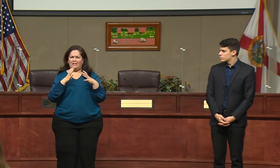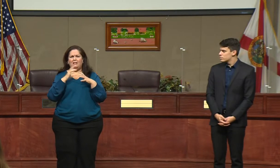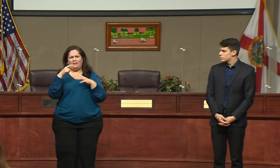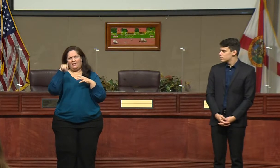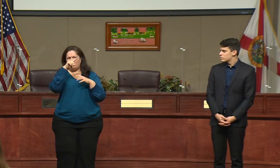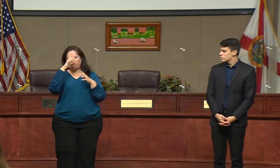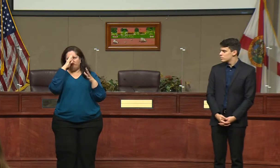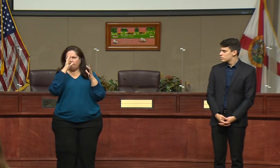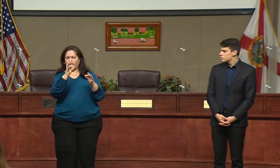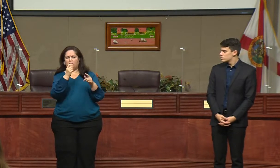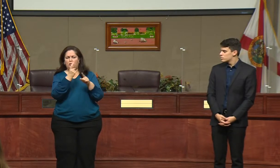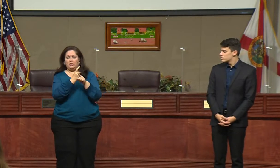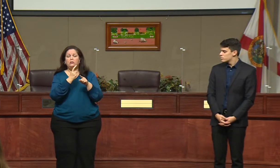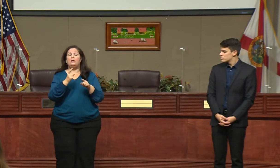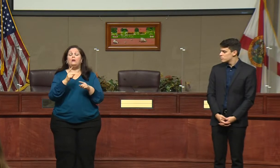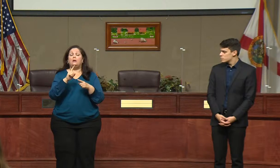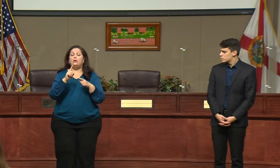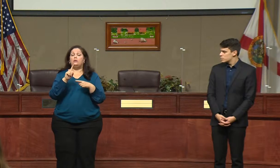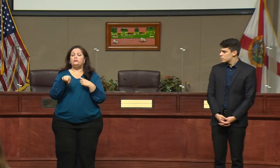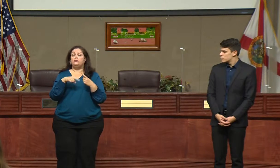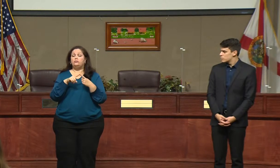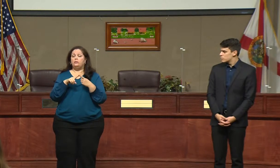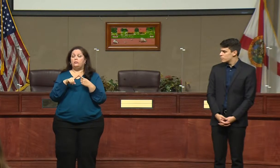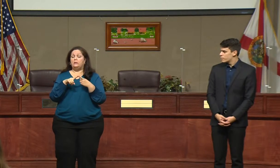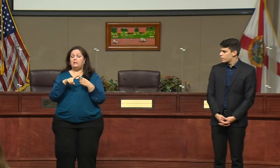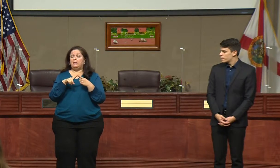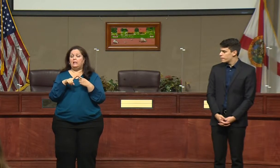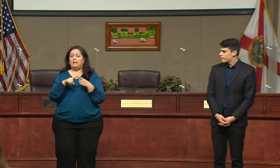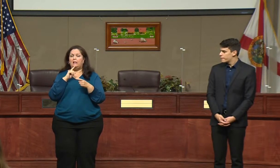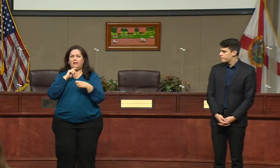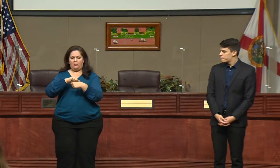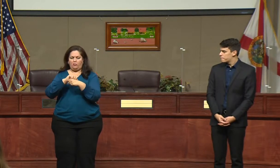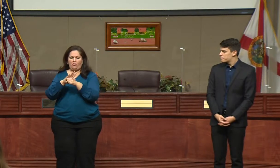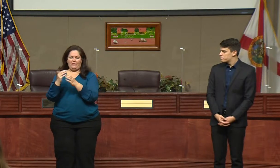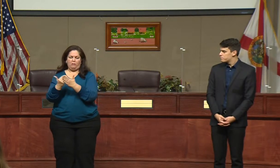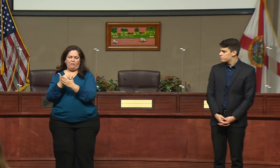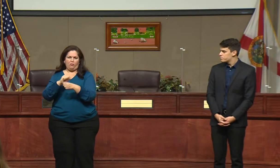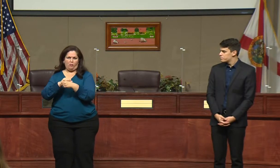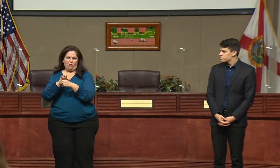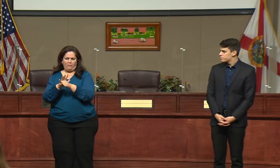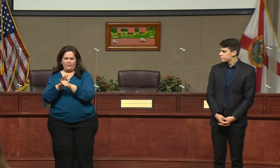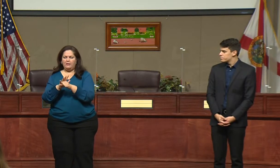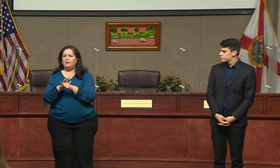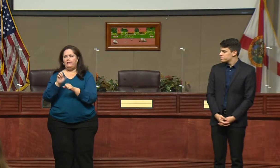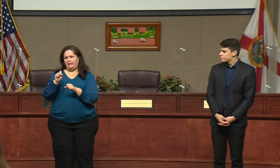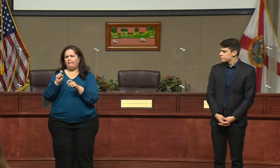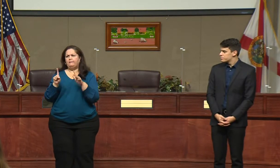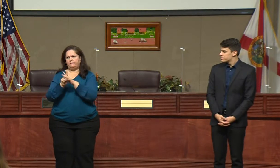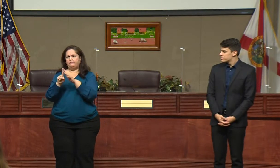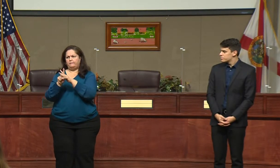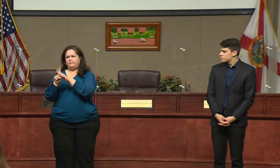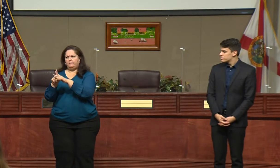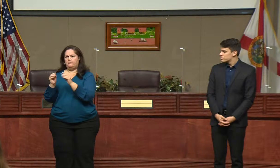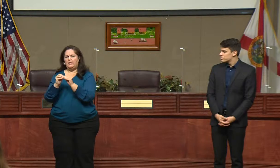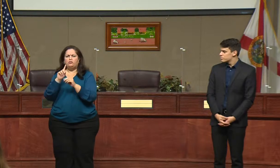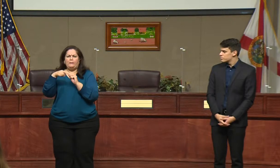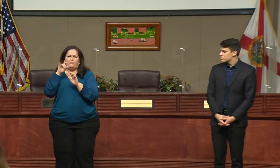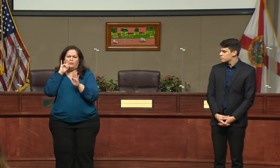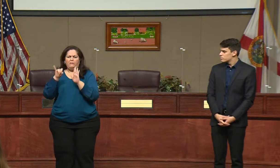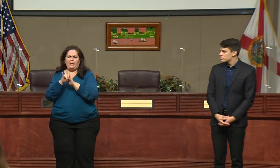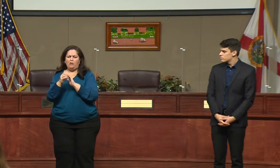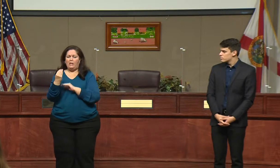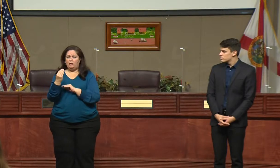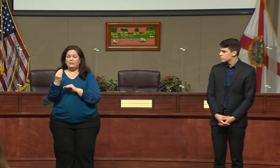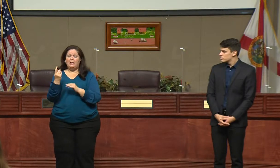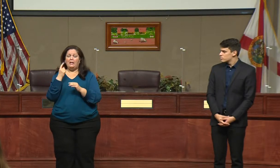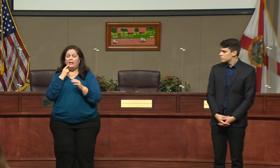autoridades. Con respecto a las variantes, sí deben haber más casos, no debe solamente 14. La